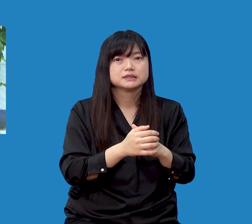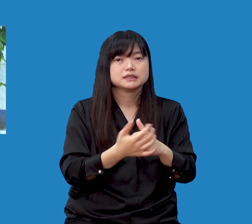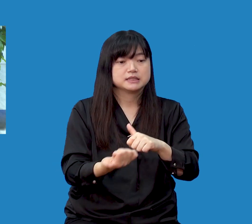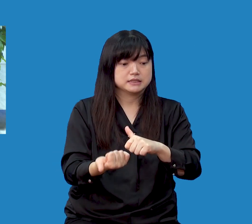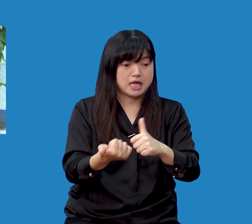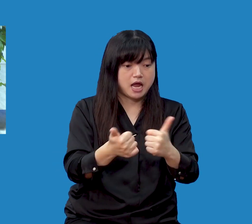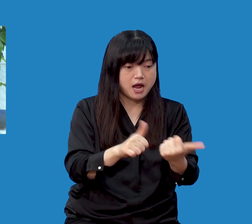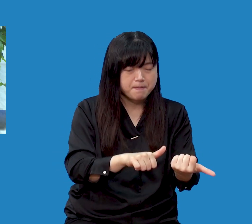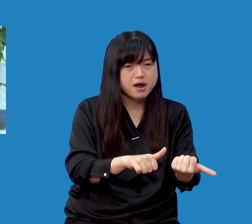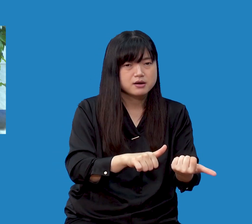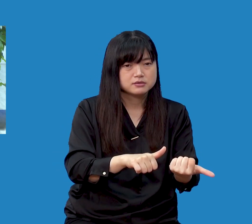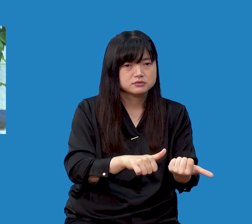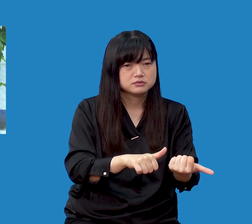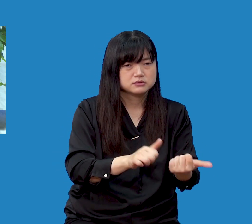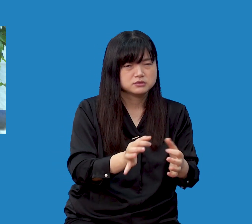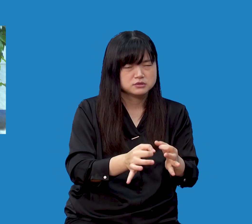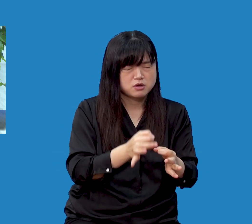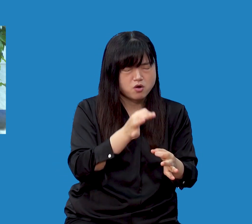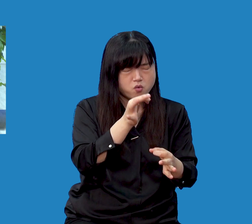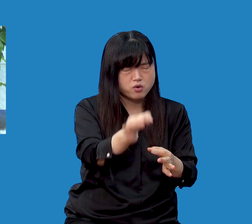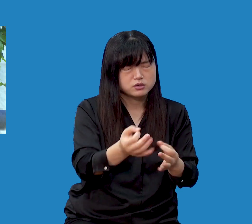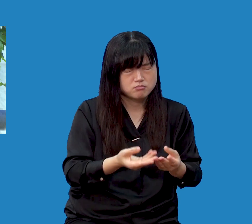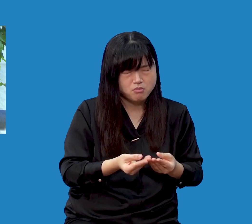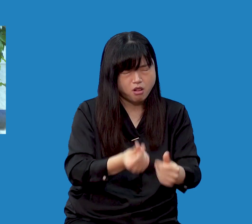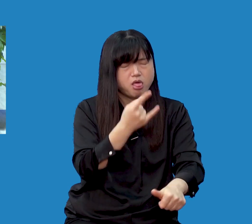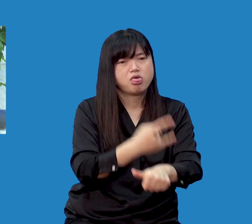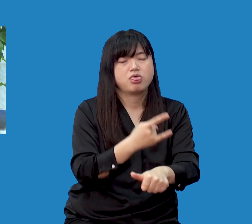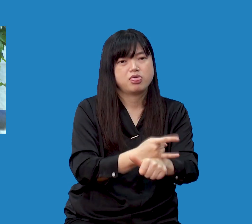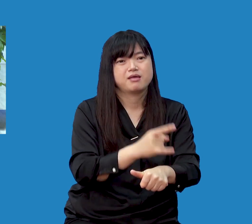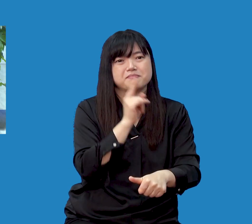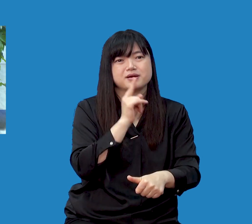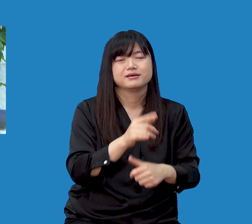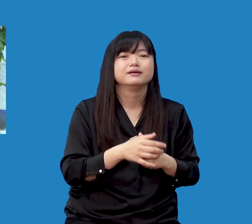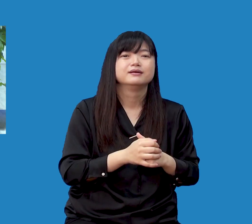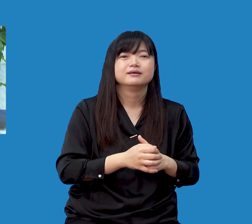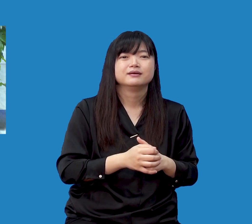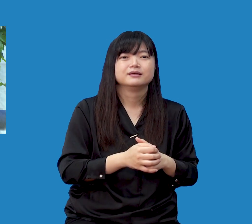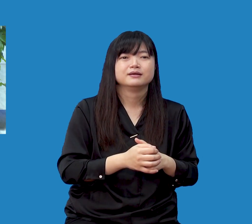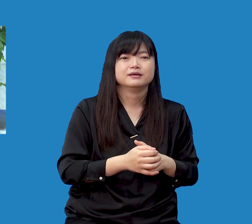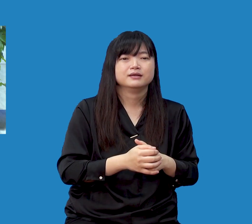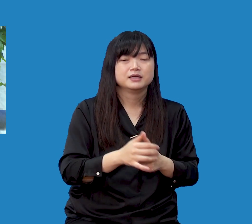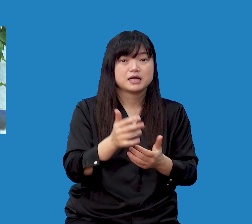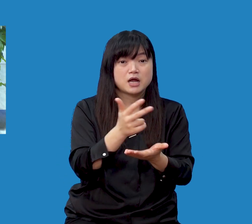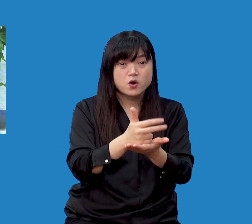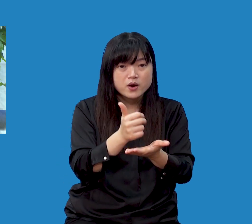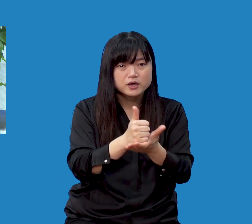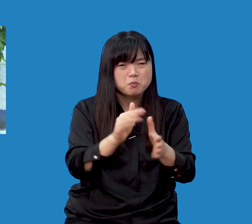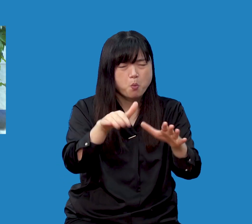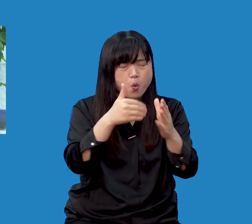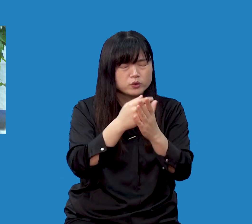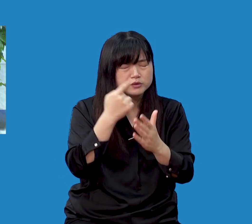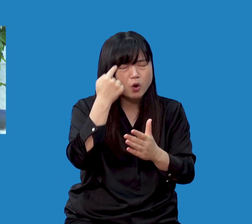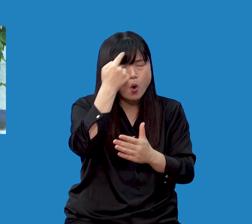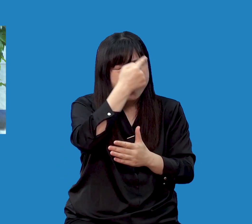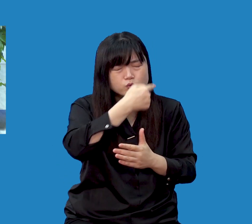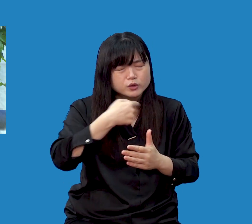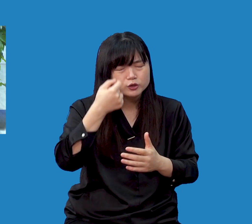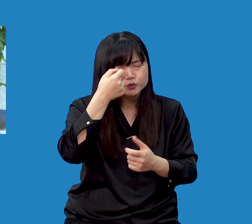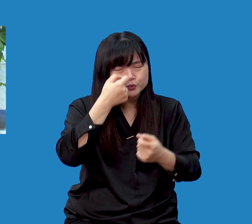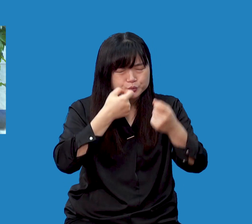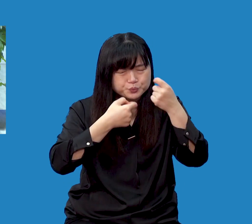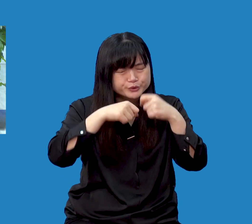사망을 영원히 멸하실 것이라. 주 야훼께서 모든 얼굴에서